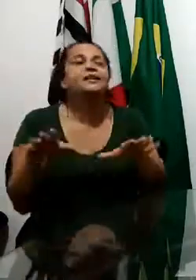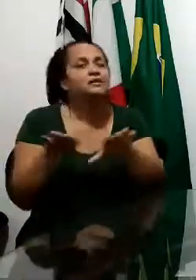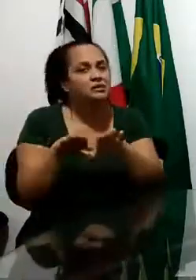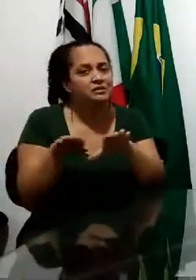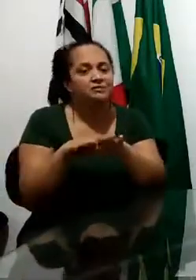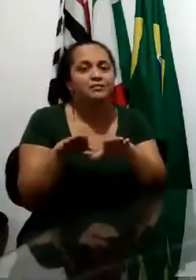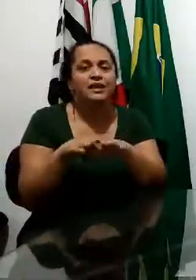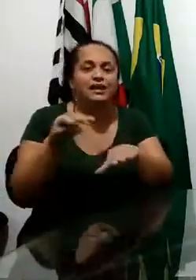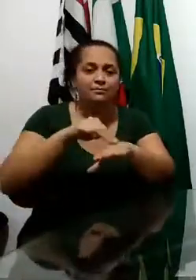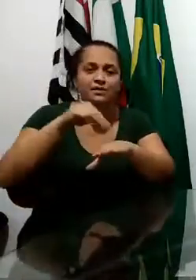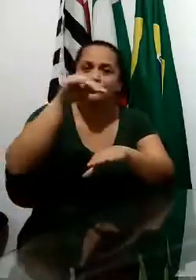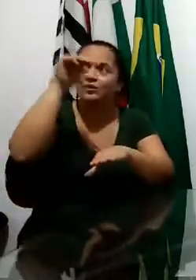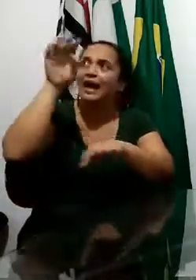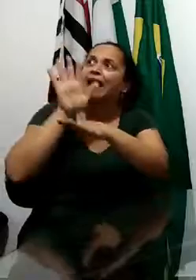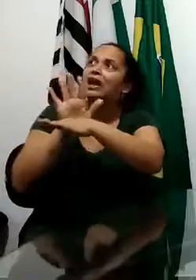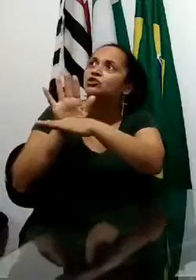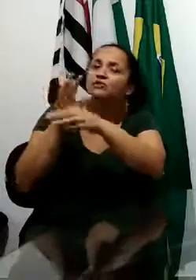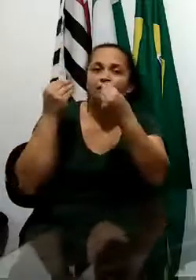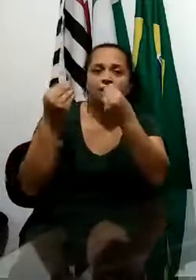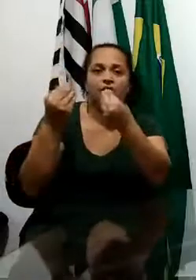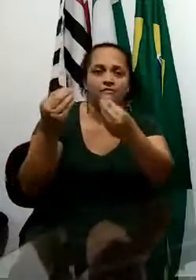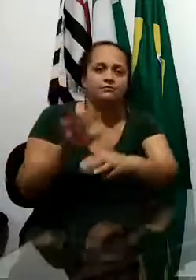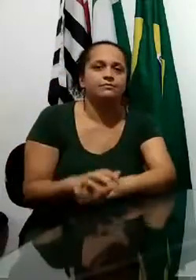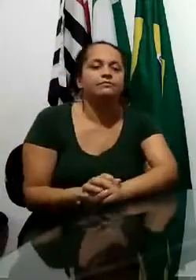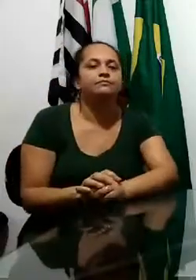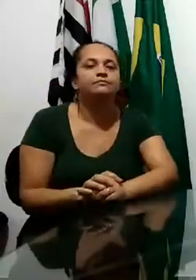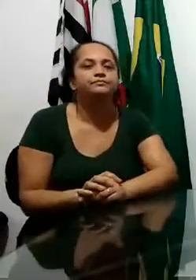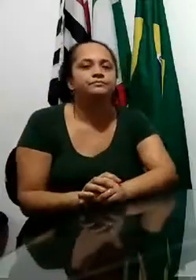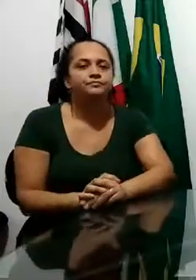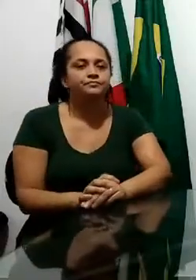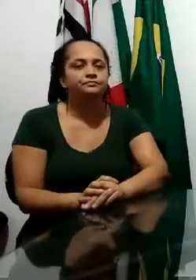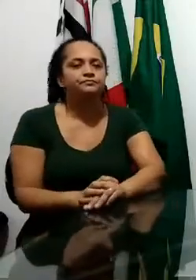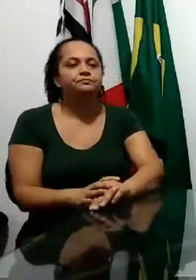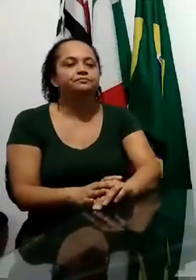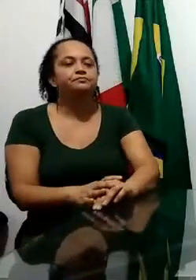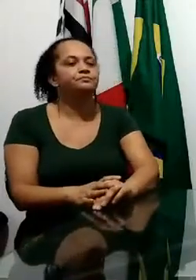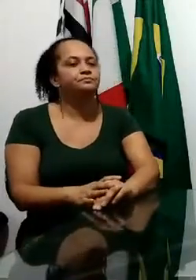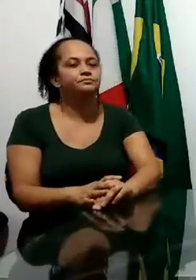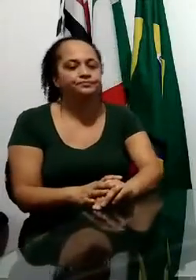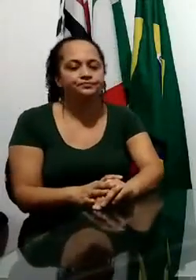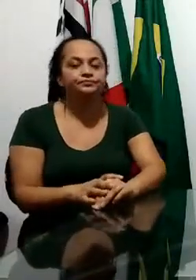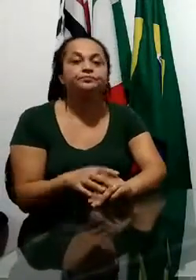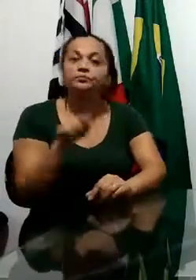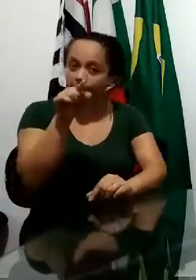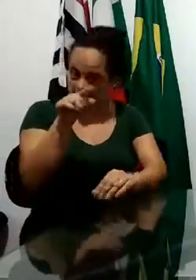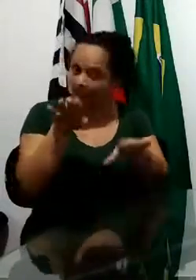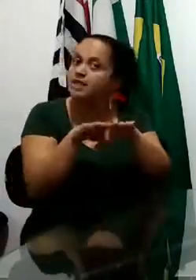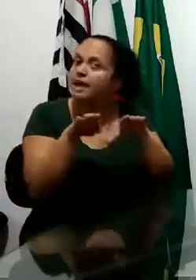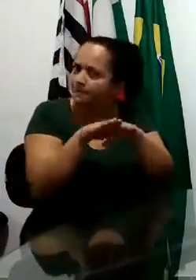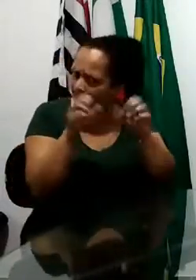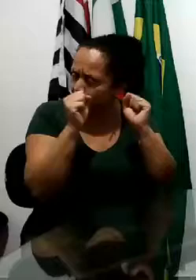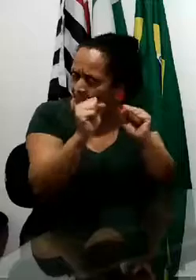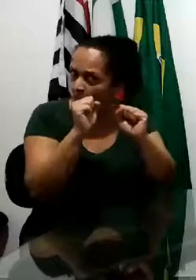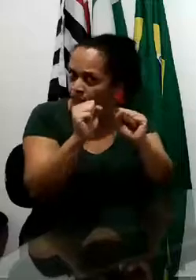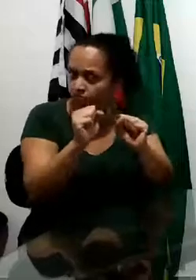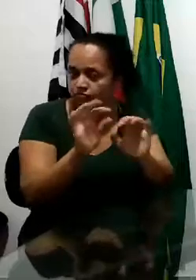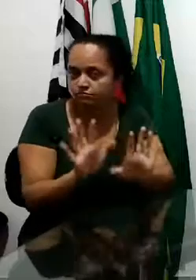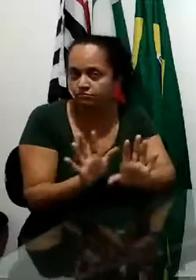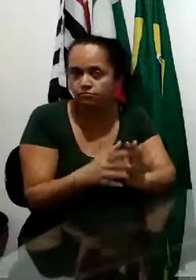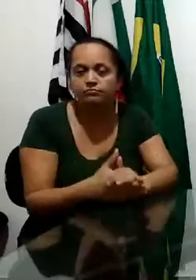material, mandar oferta para os missionários e tudo mais. Né? Você também pode servir,